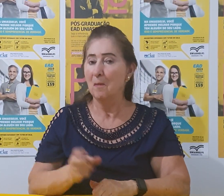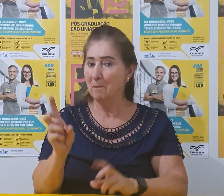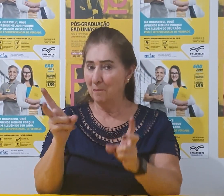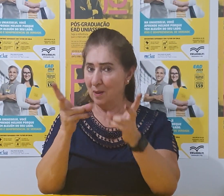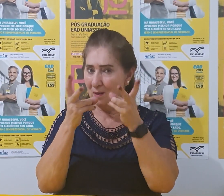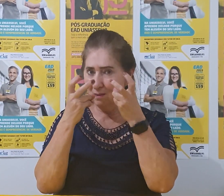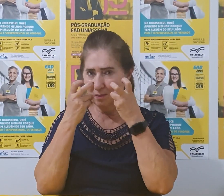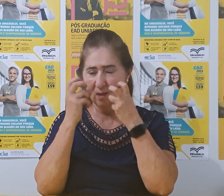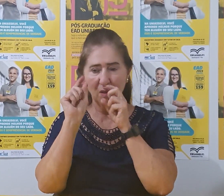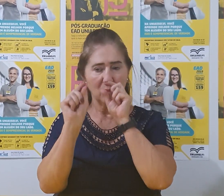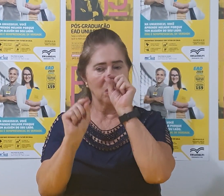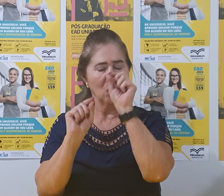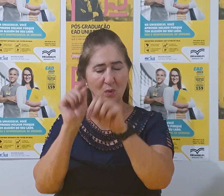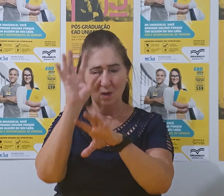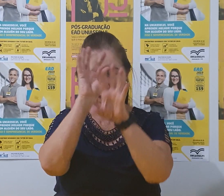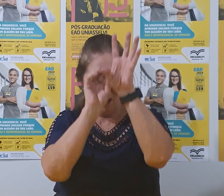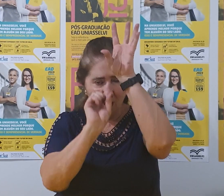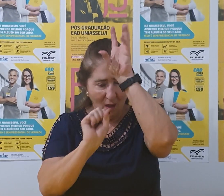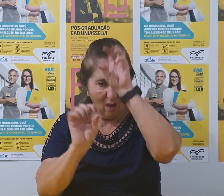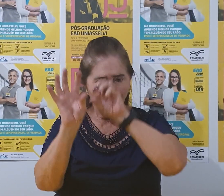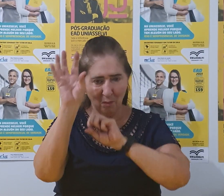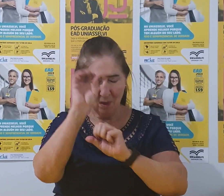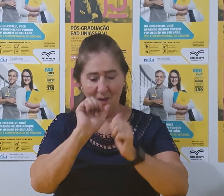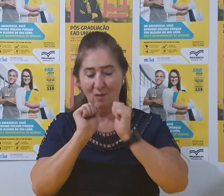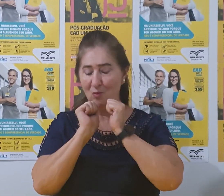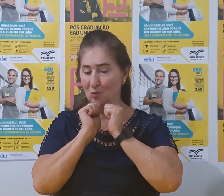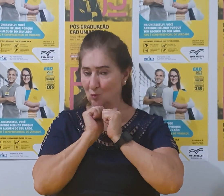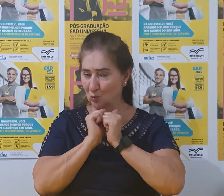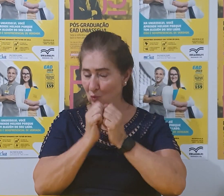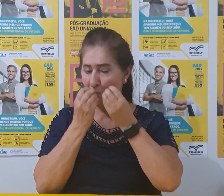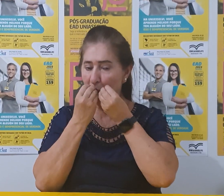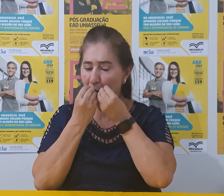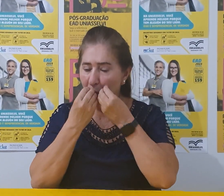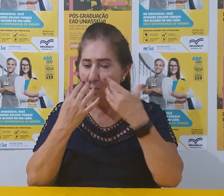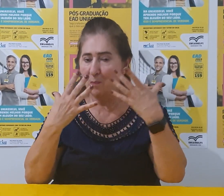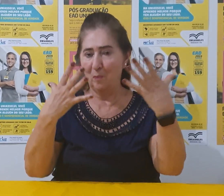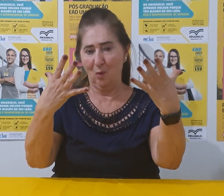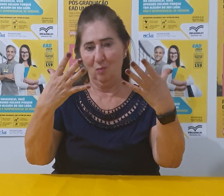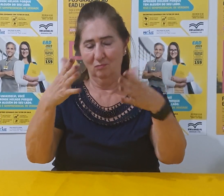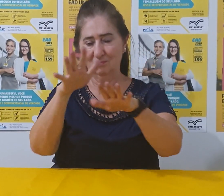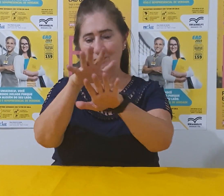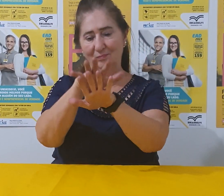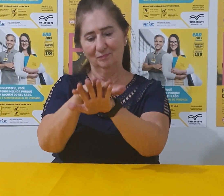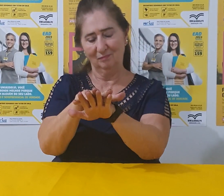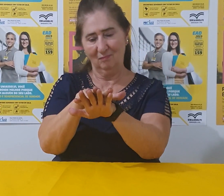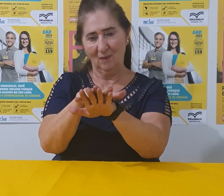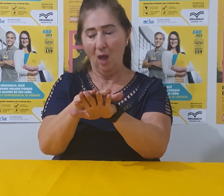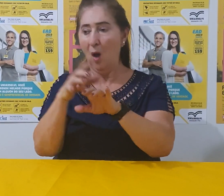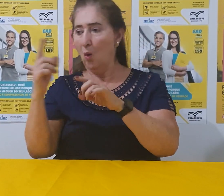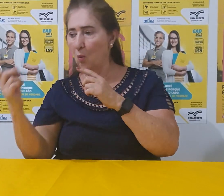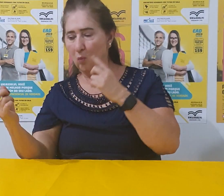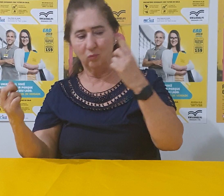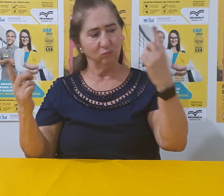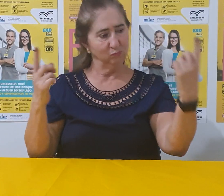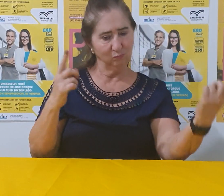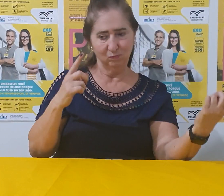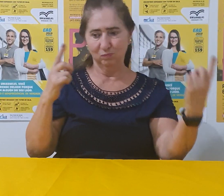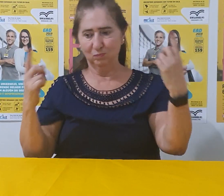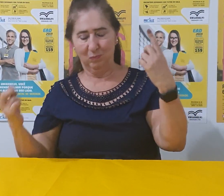a aprendizagem anda junto com o processo de inclusão, onde uma não se desvencilha da outra, pois